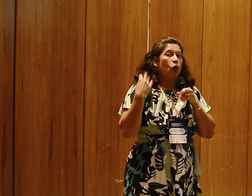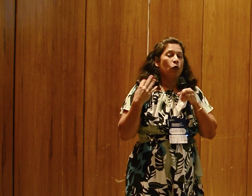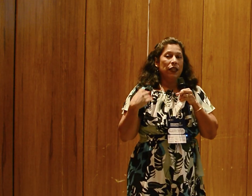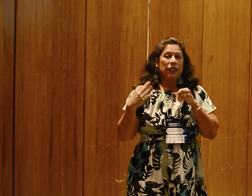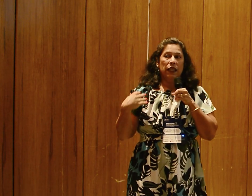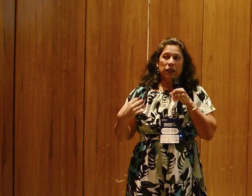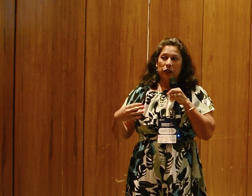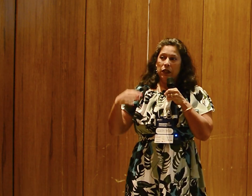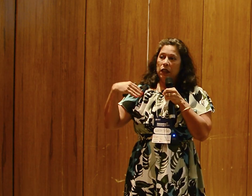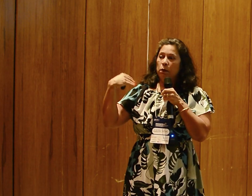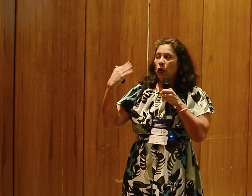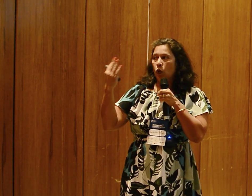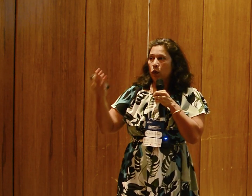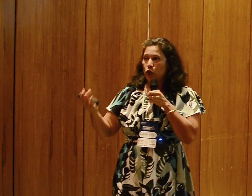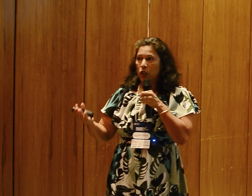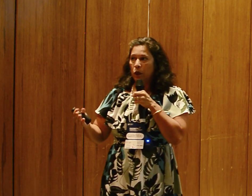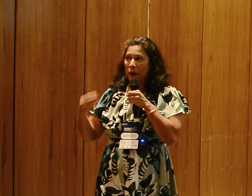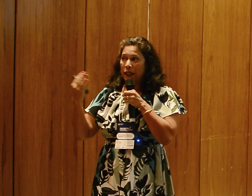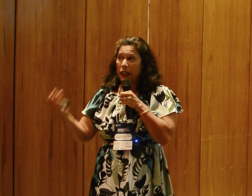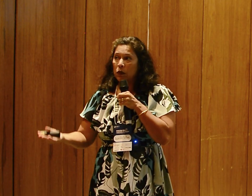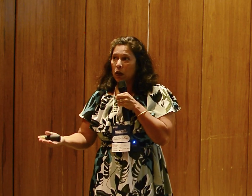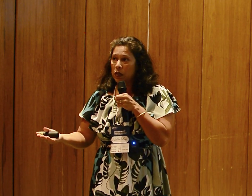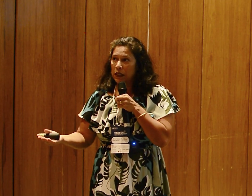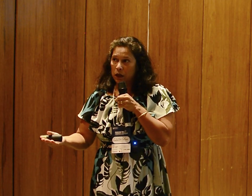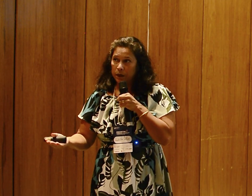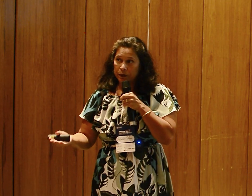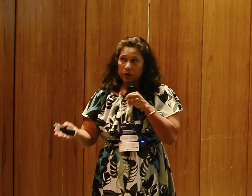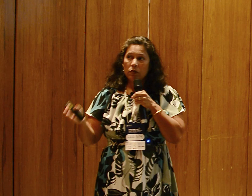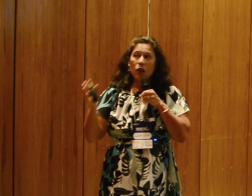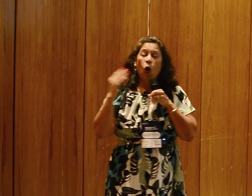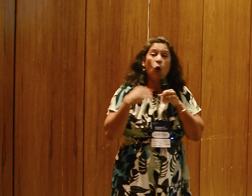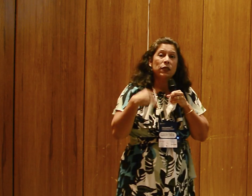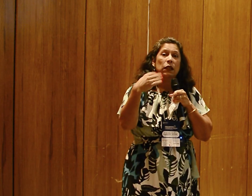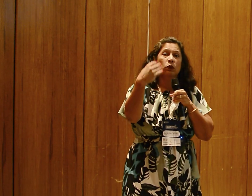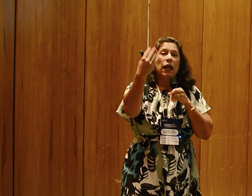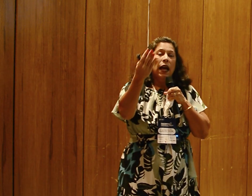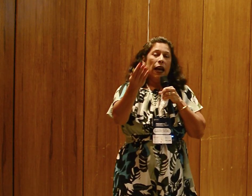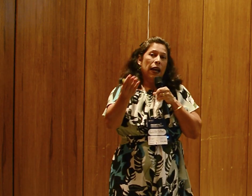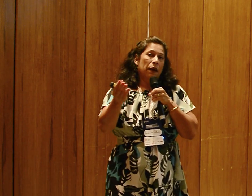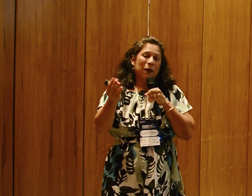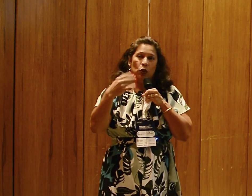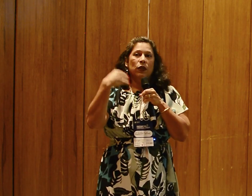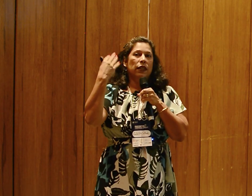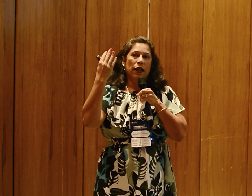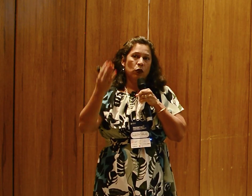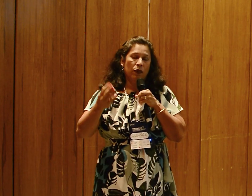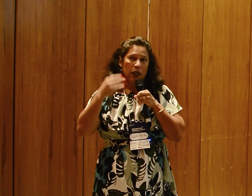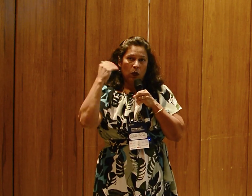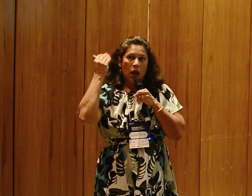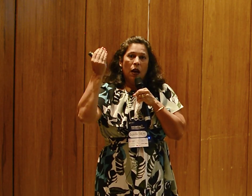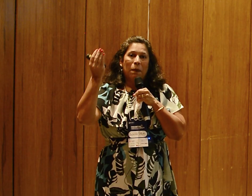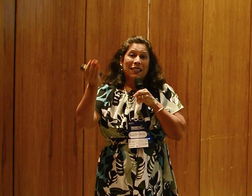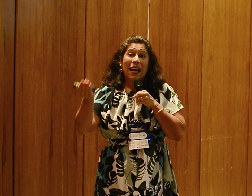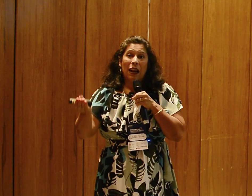já ouvissem antes e por algum motivo perderam a audição, ou são pessoas que